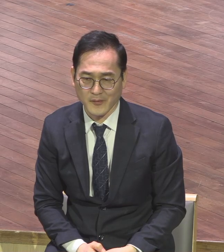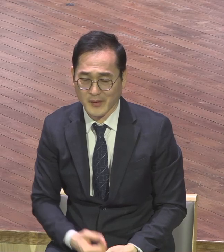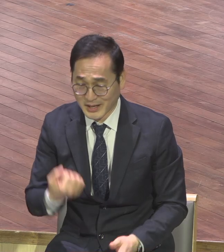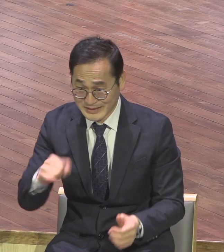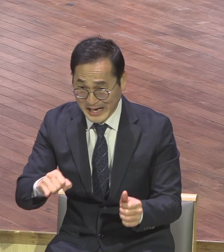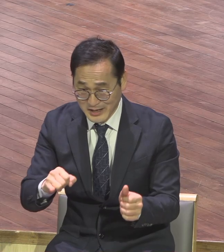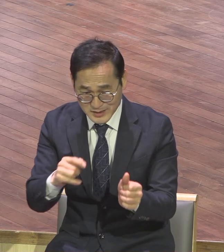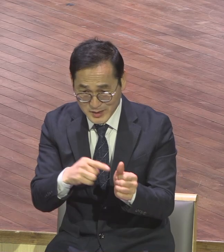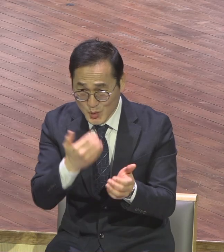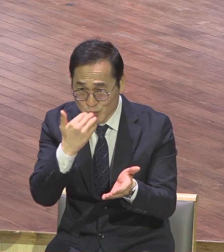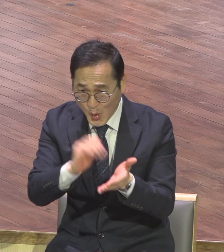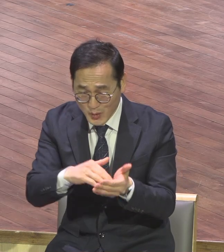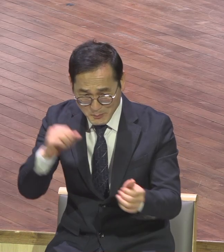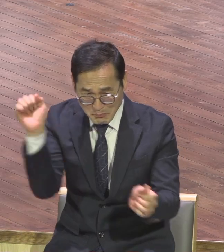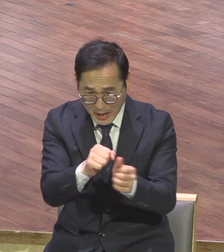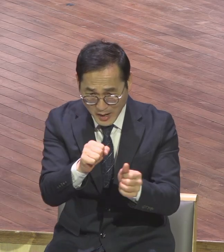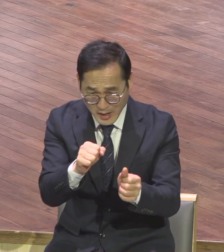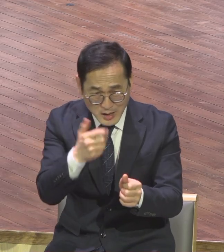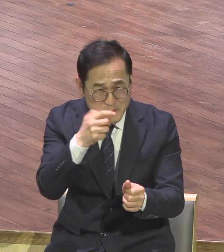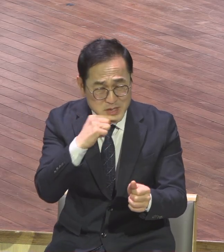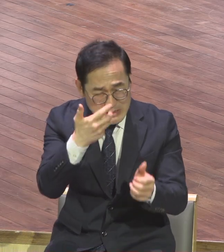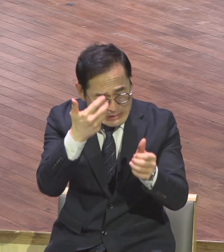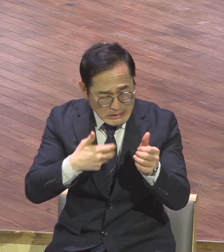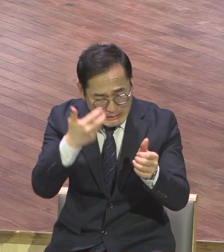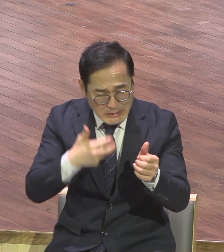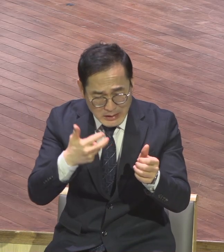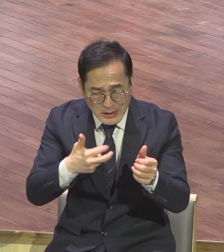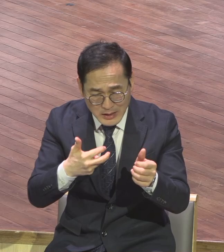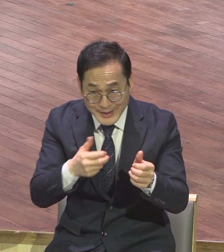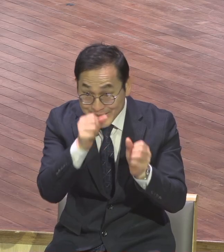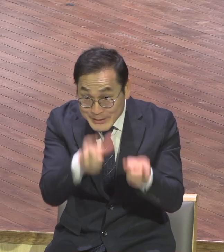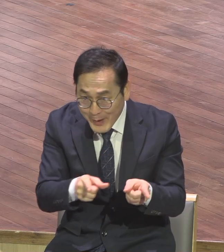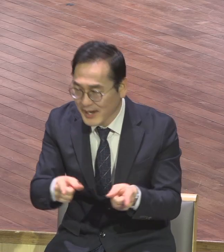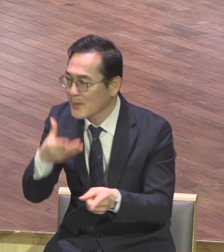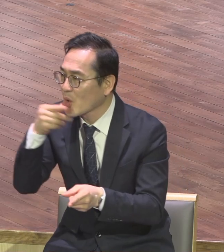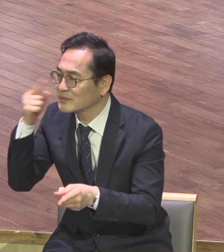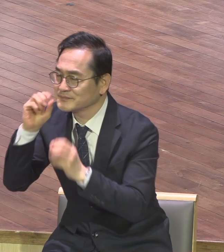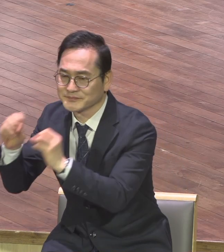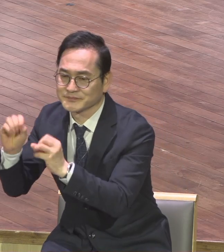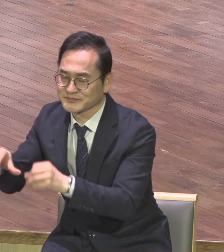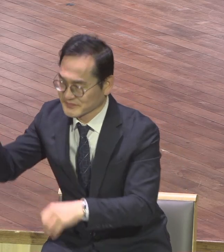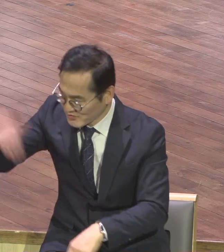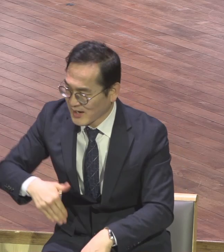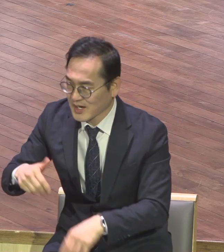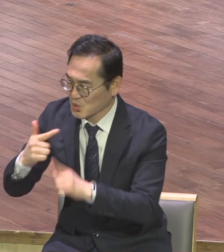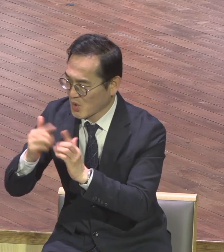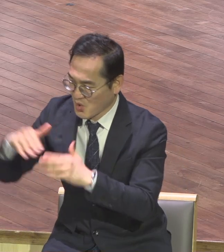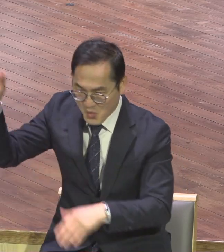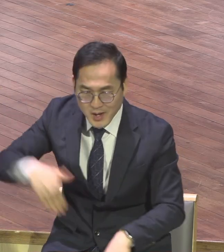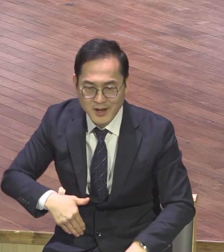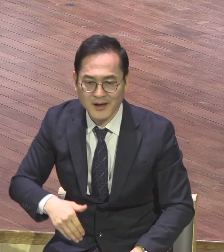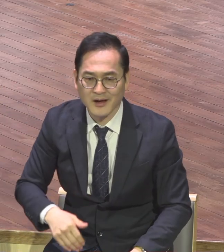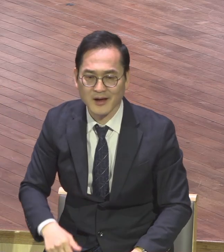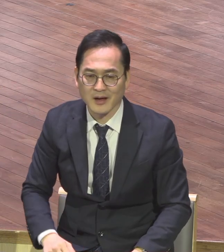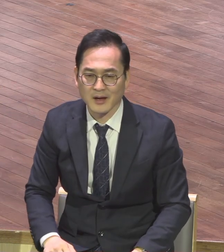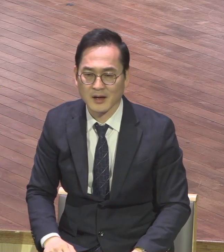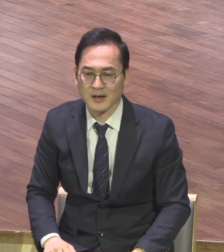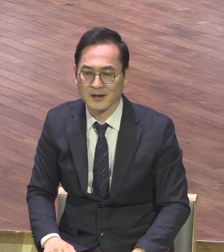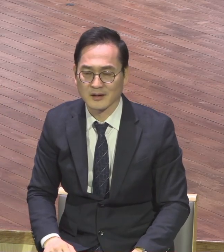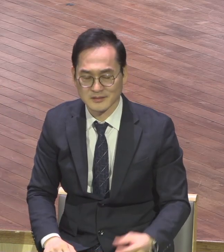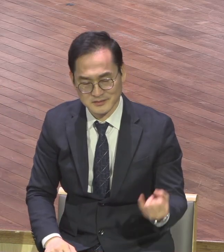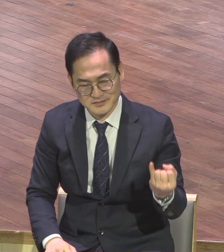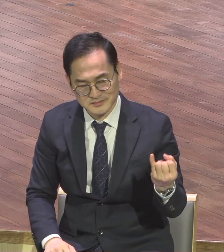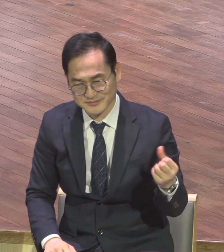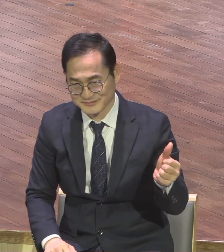다 깨졌는데 그걸 전도의 도구로 썼다. 저는 그 말을 전도사 때입니다. 들으면서 야